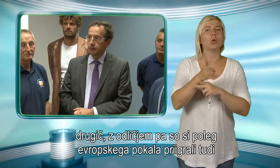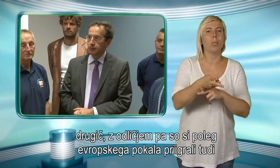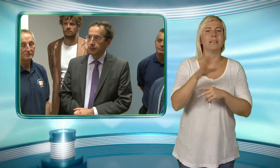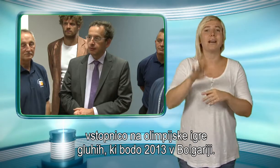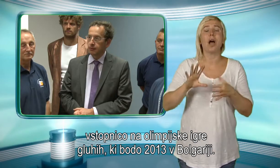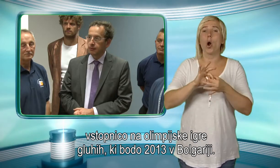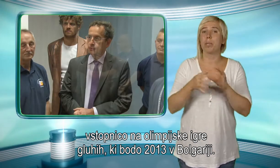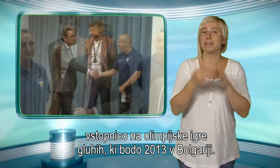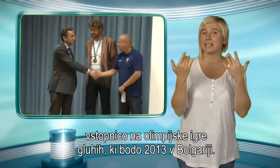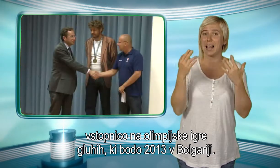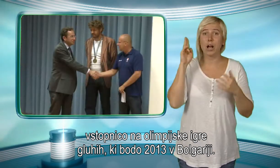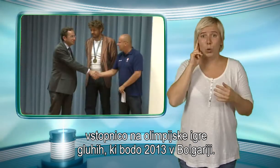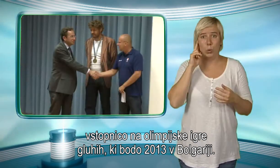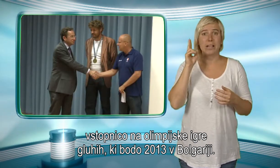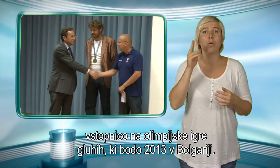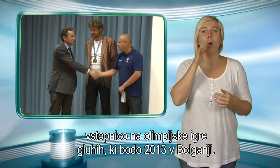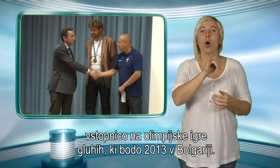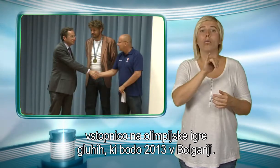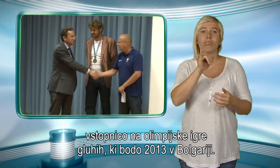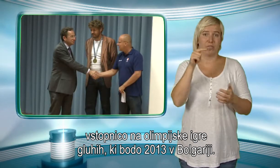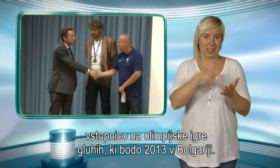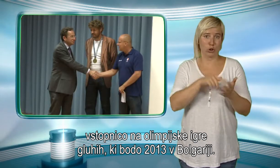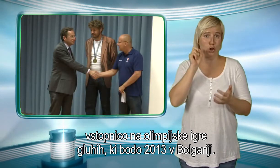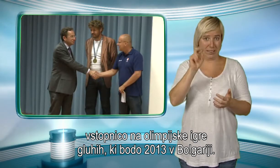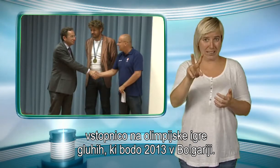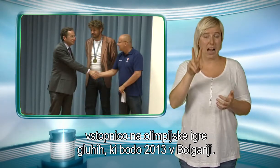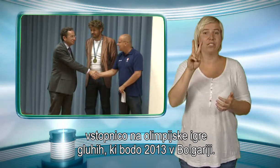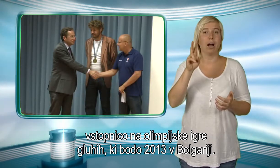igre gluhih, ki bodo leta 2013 v Bolgariji.